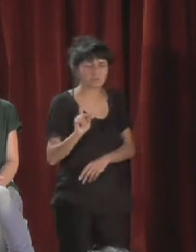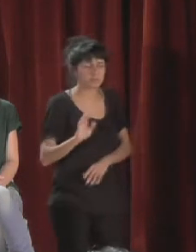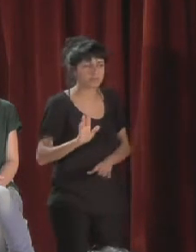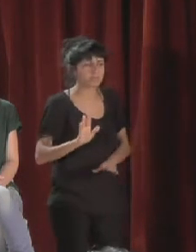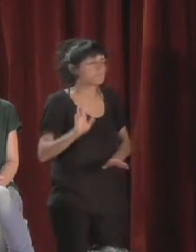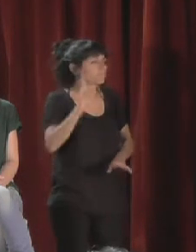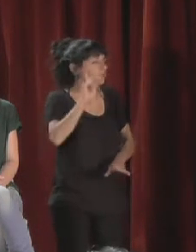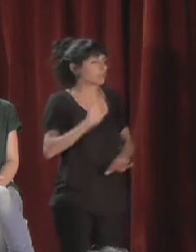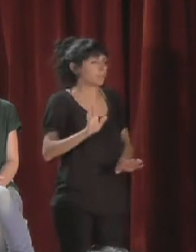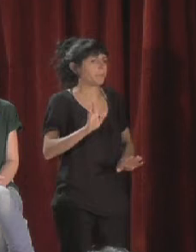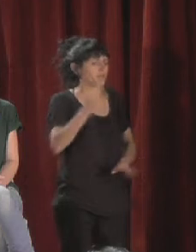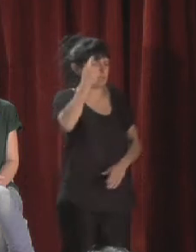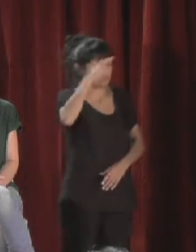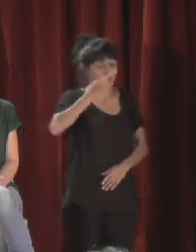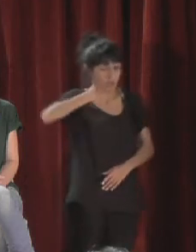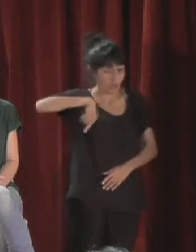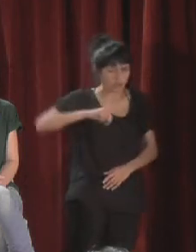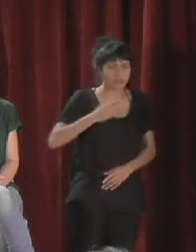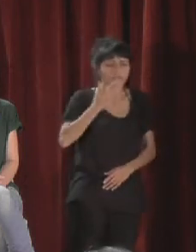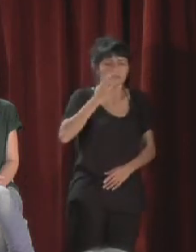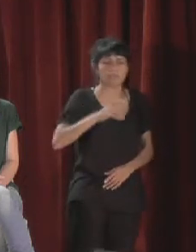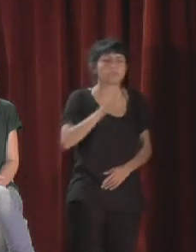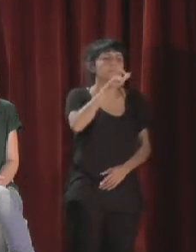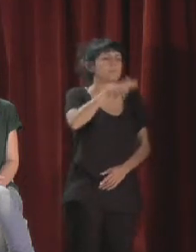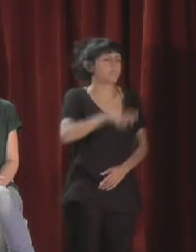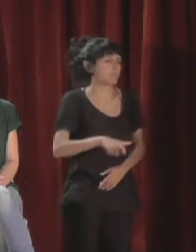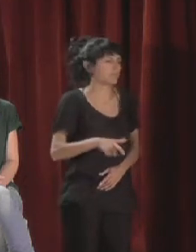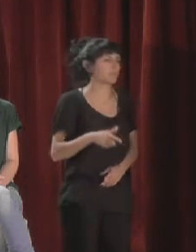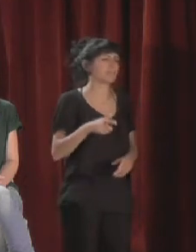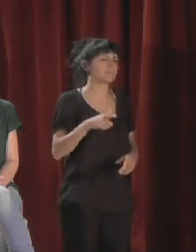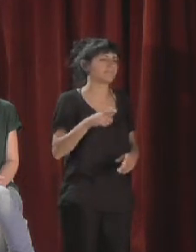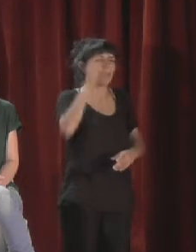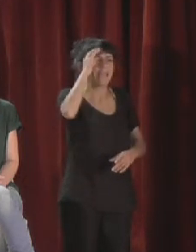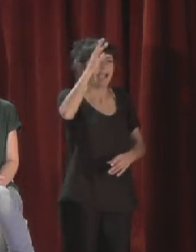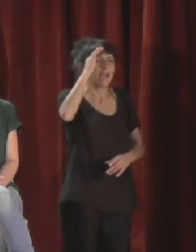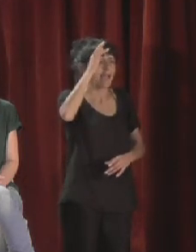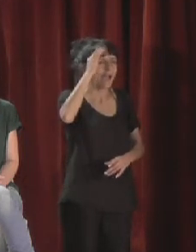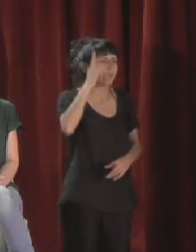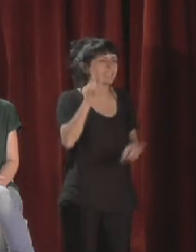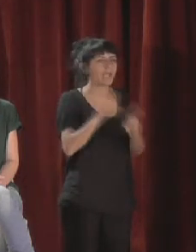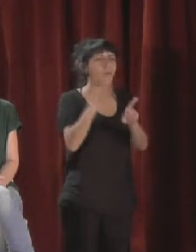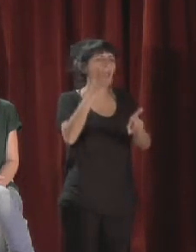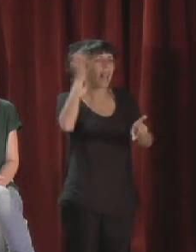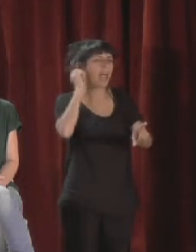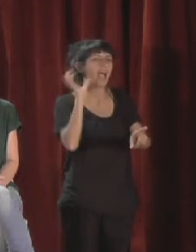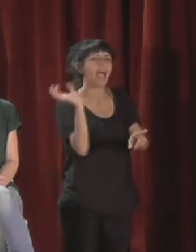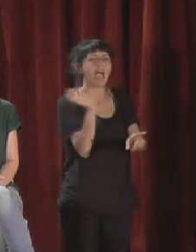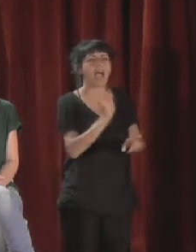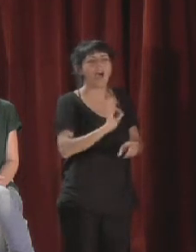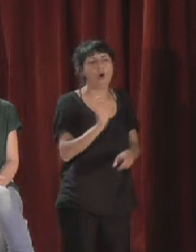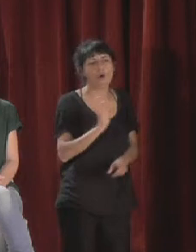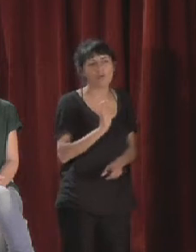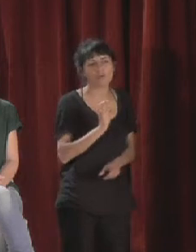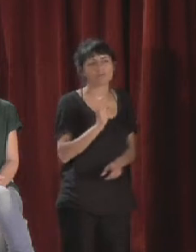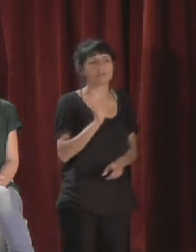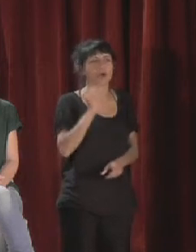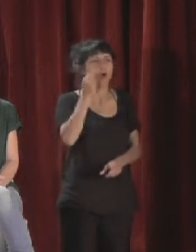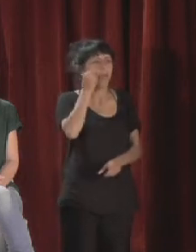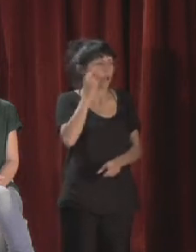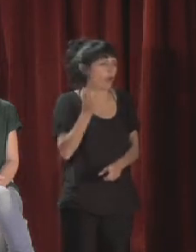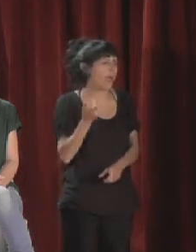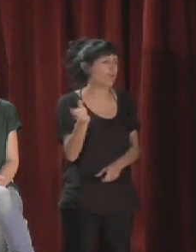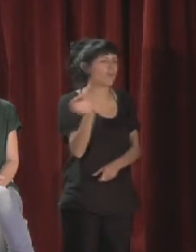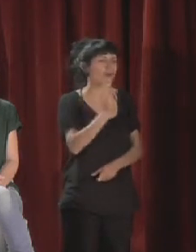e idealistas, como Alberto Garzón, como Pablo Iglesias, como Camila Vallejo, como Ada Colau, como Teresa Rodríguez, como